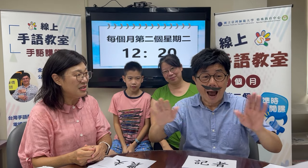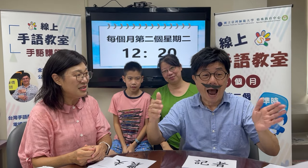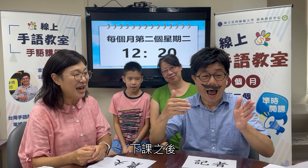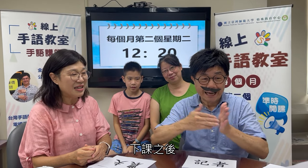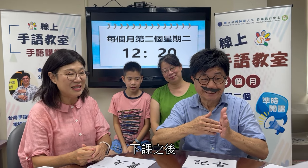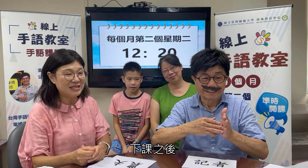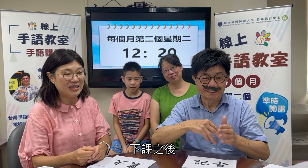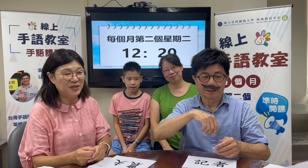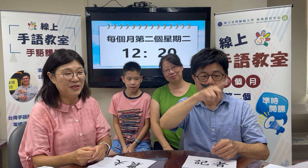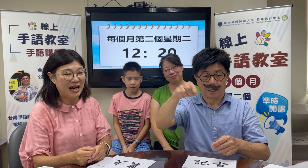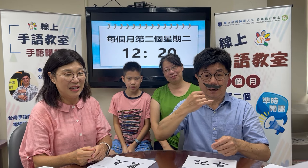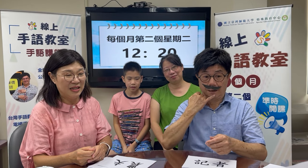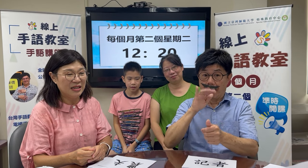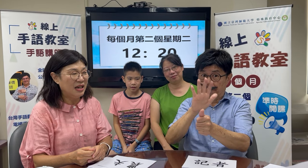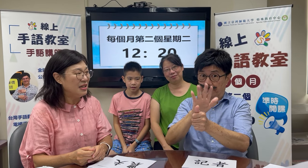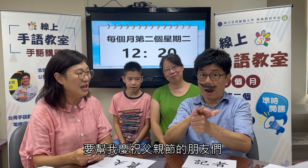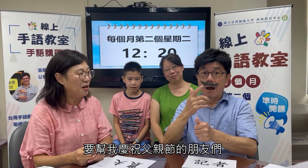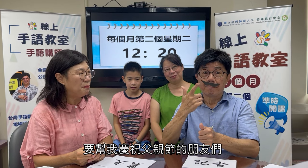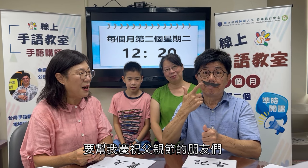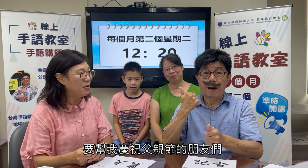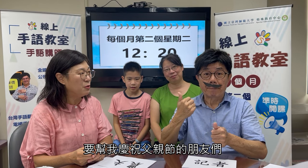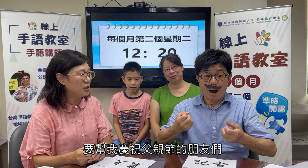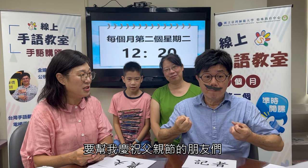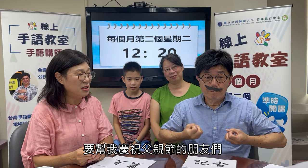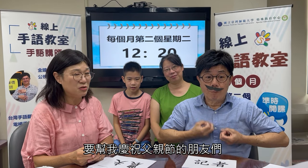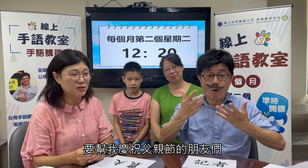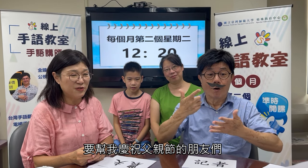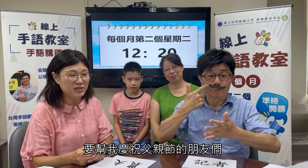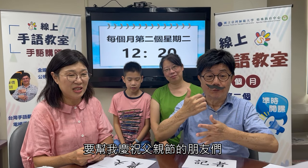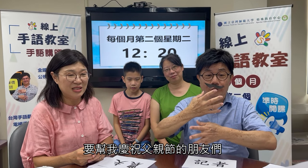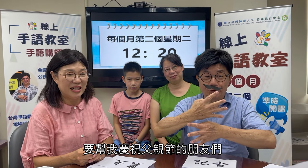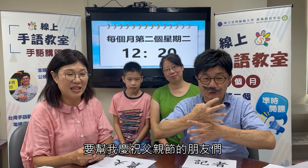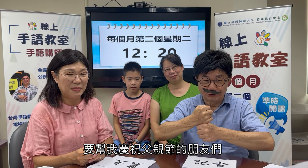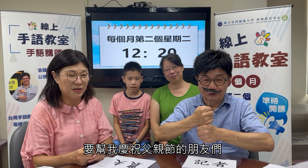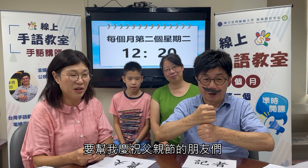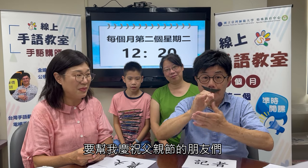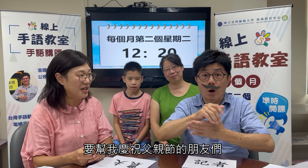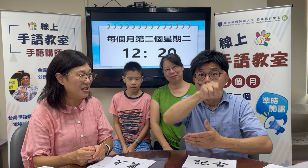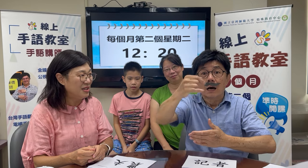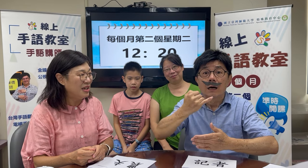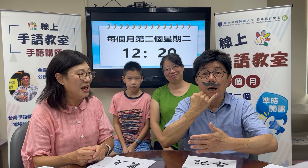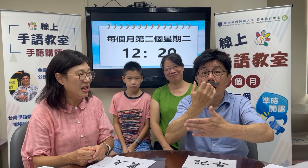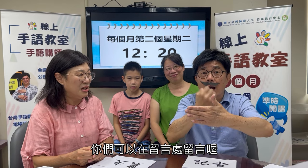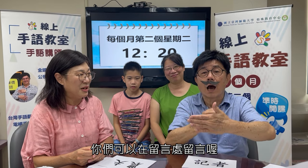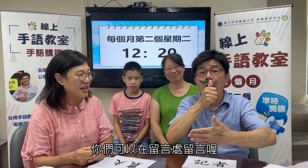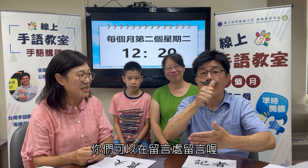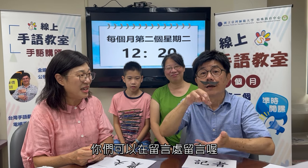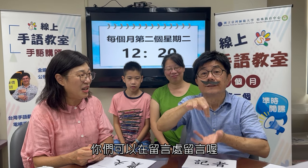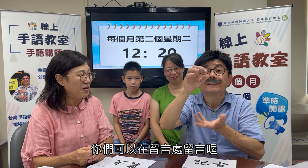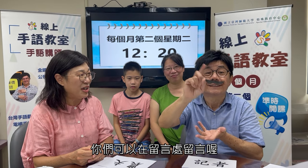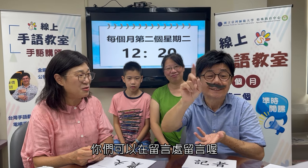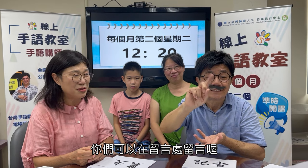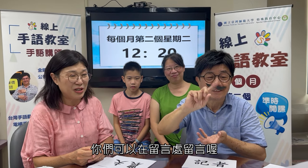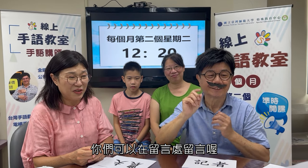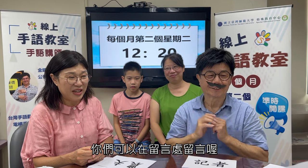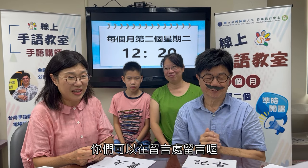下课之后啊，要帮我庆祝父亲节的朋友们，你们可以在留言处留言哦。